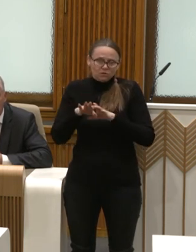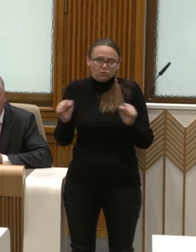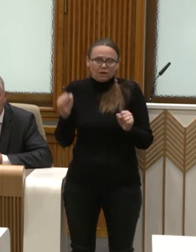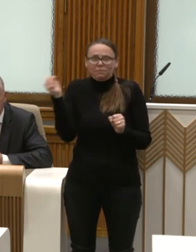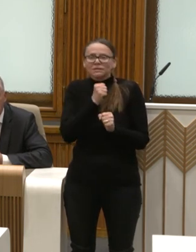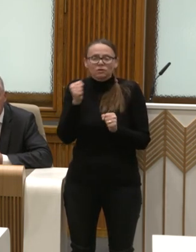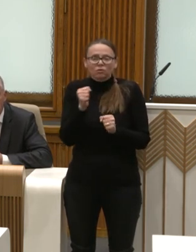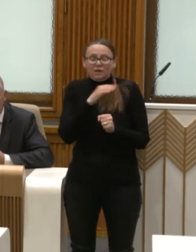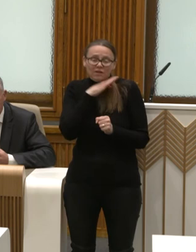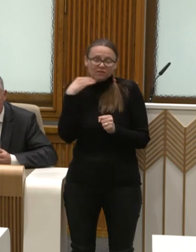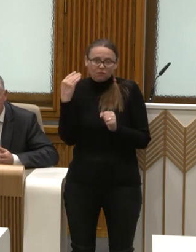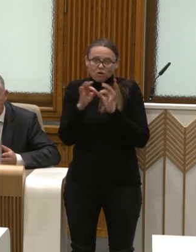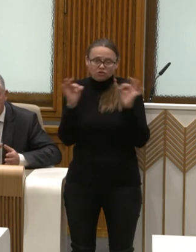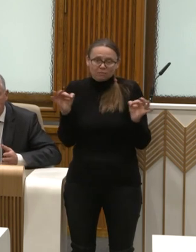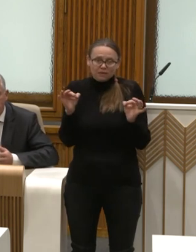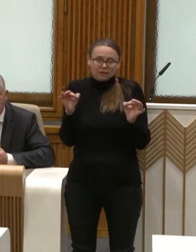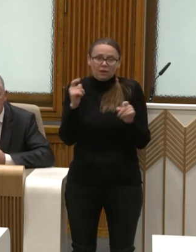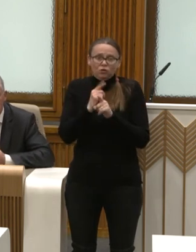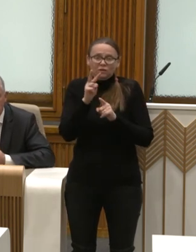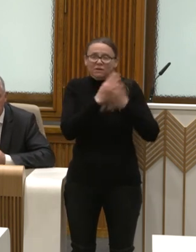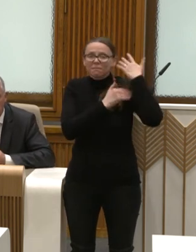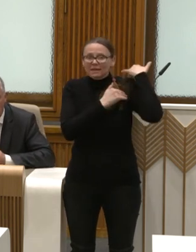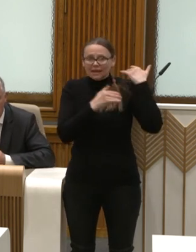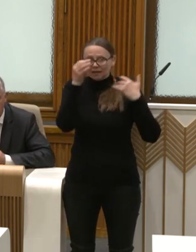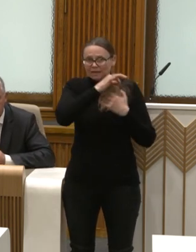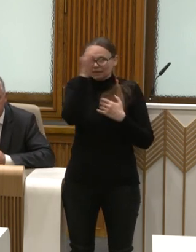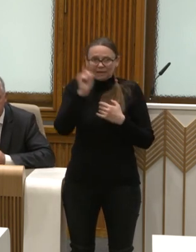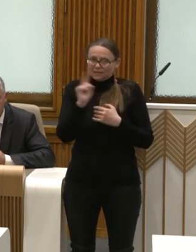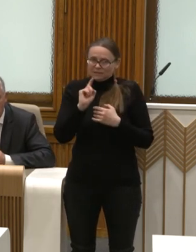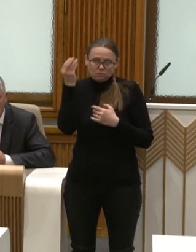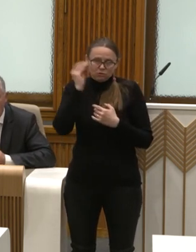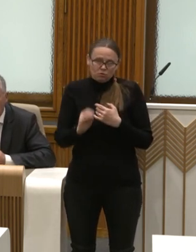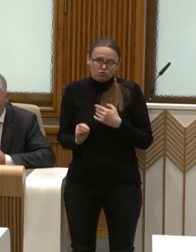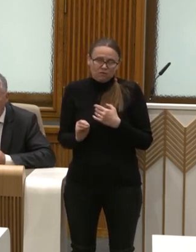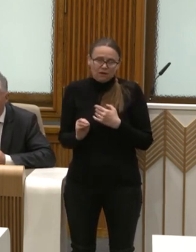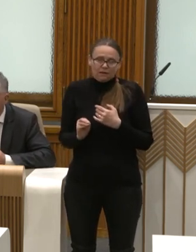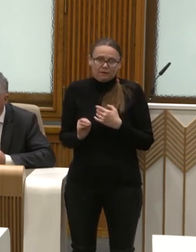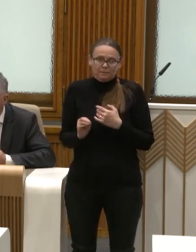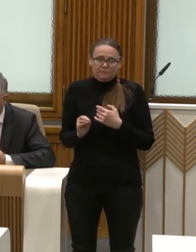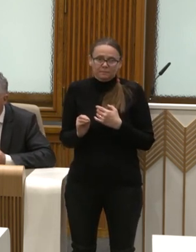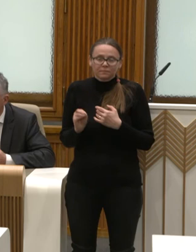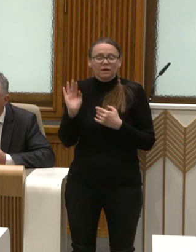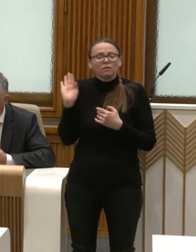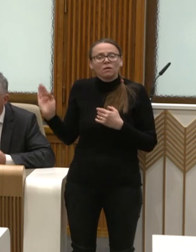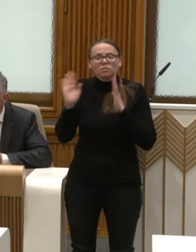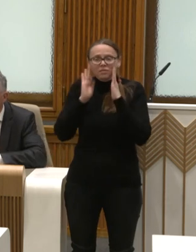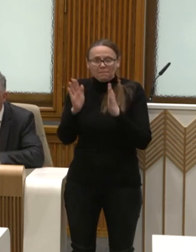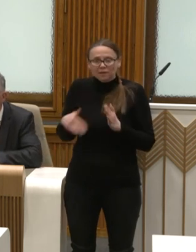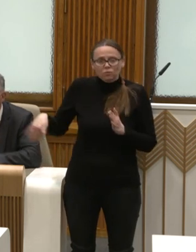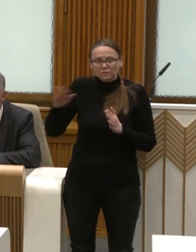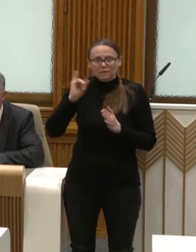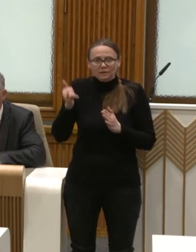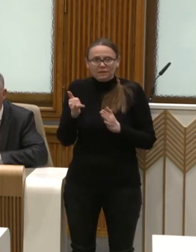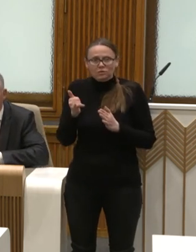meri očitno tudi v preteklih dneh nismo spoštovali. In naš namen vseh je, da